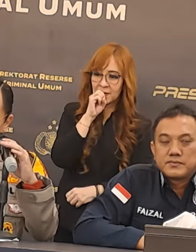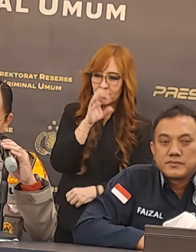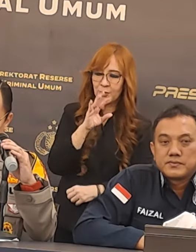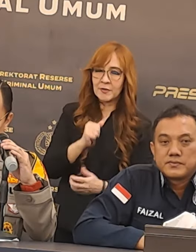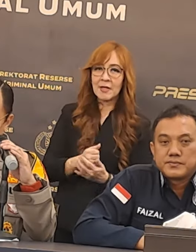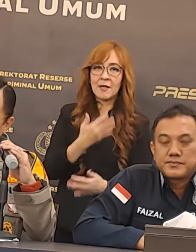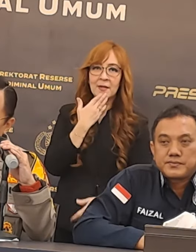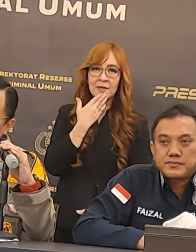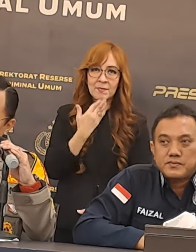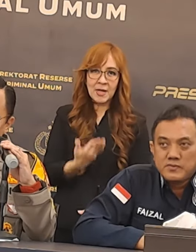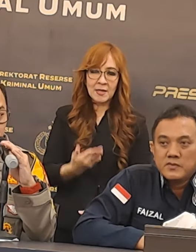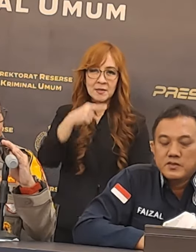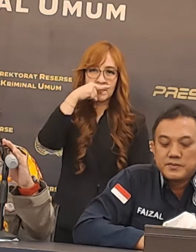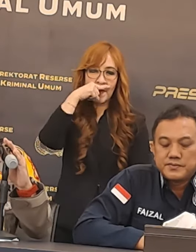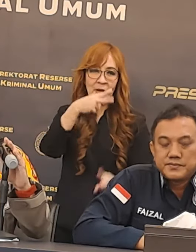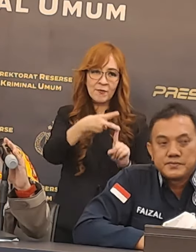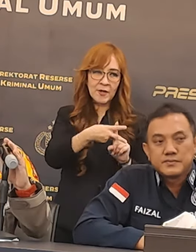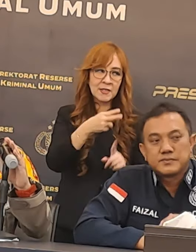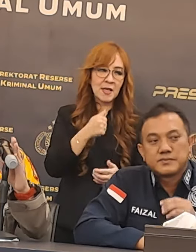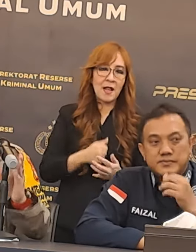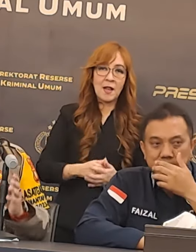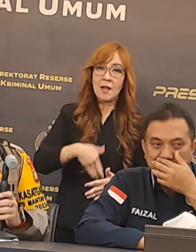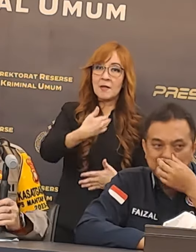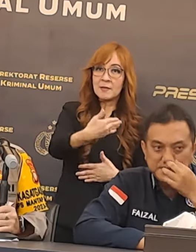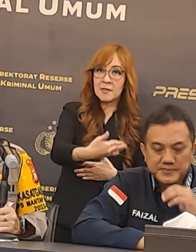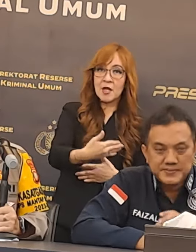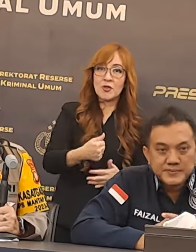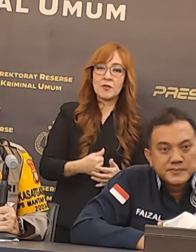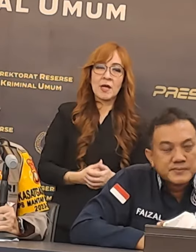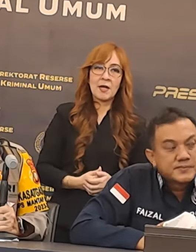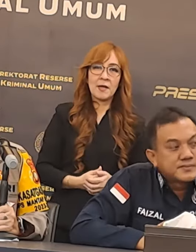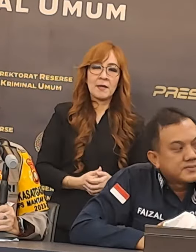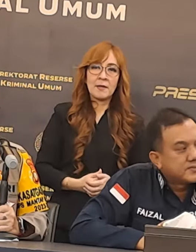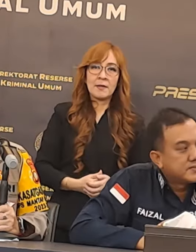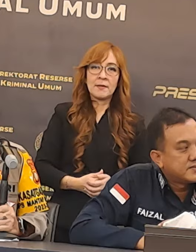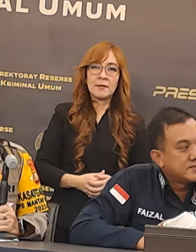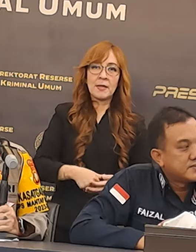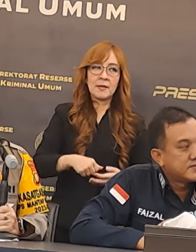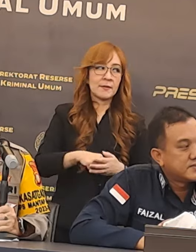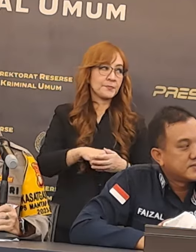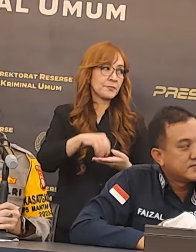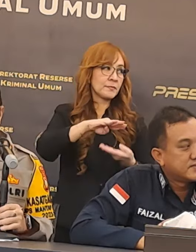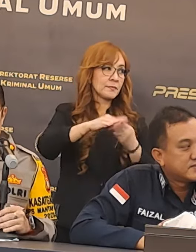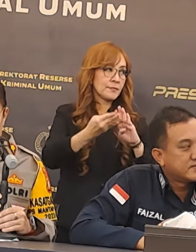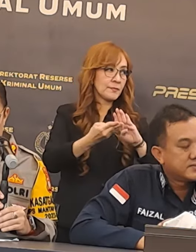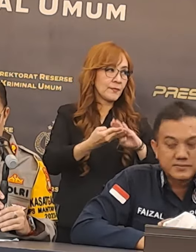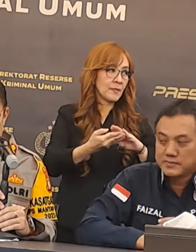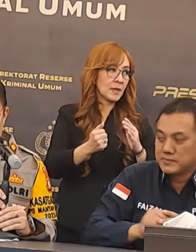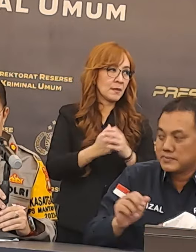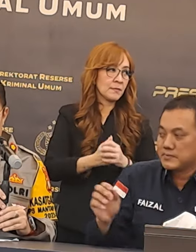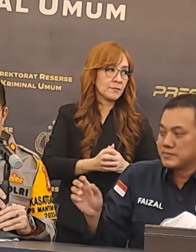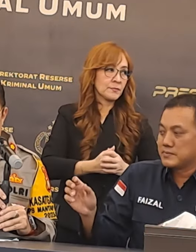kasih Pak Faisal. Selanjutnya berkenan dari Asosiasi Psikologi Forensik.